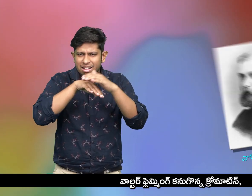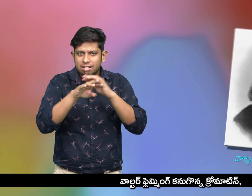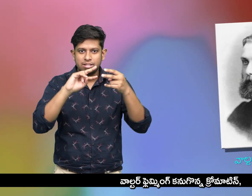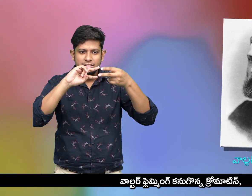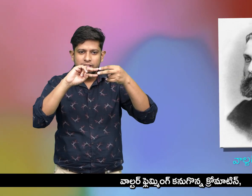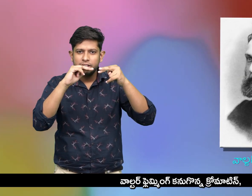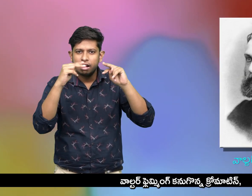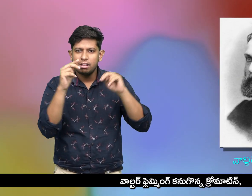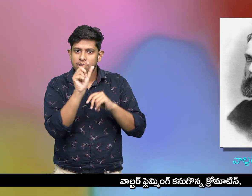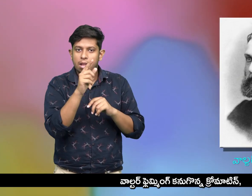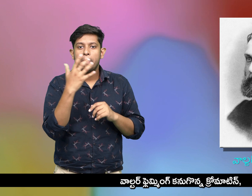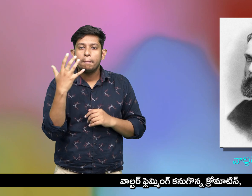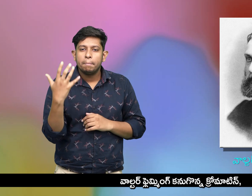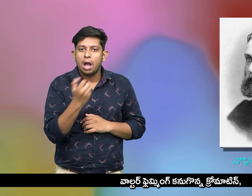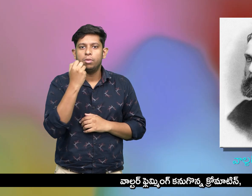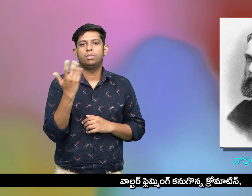వాల్టర్ ఫ్లెమింగ్ కనుగొన్న క్రోమాటిన్.